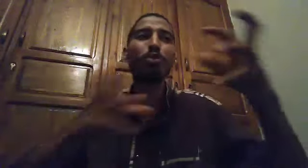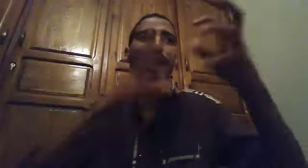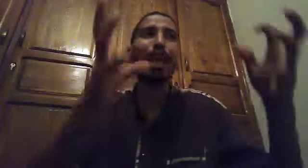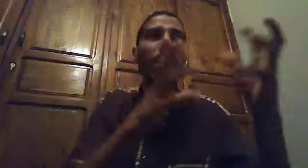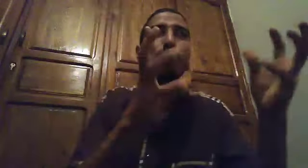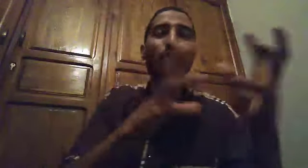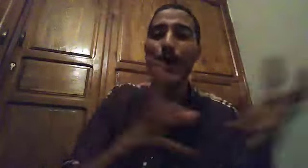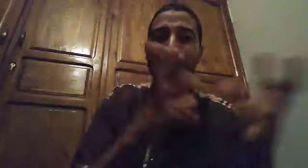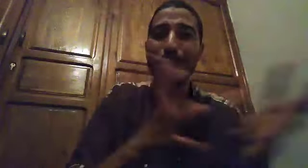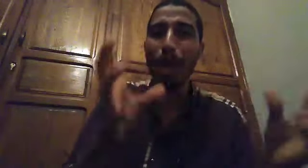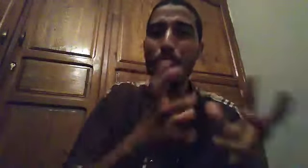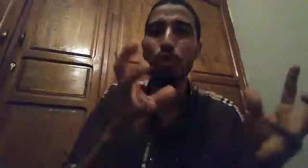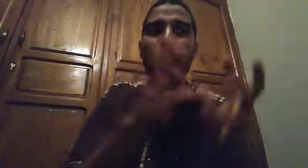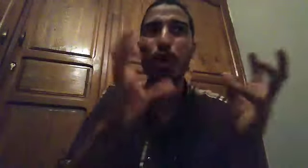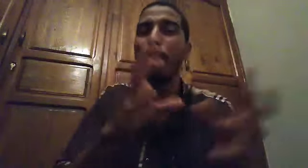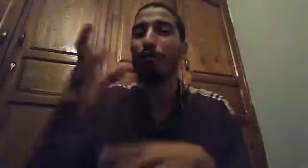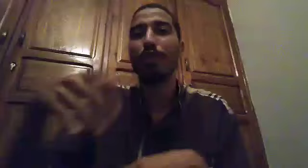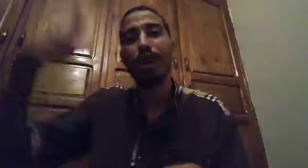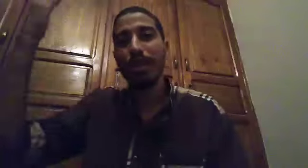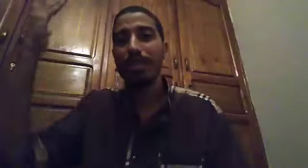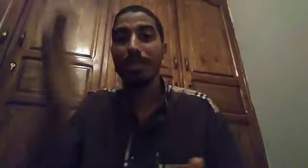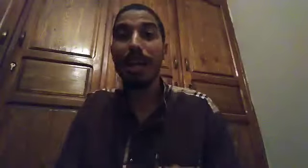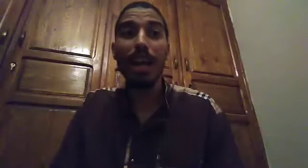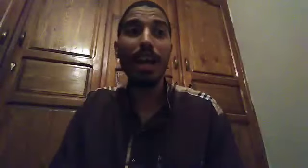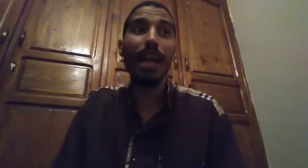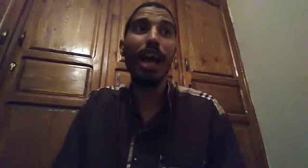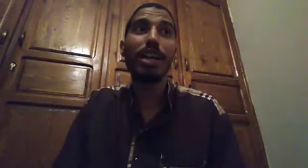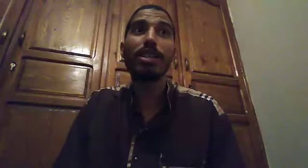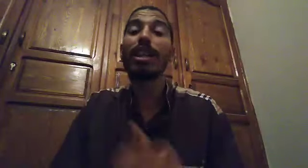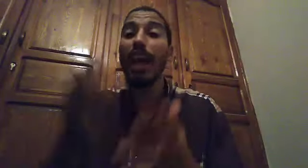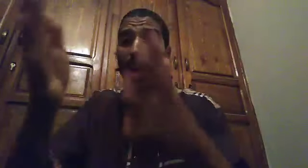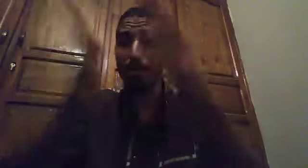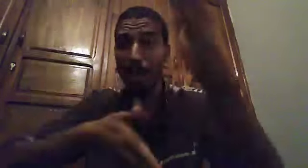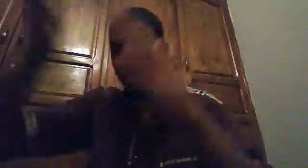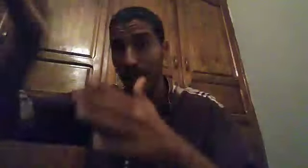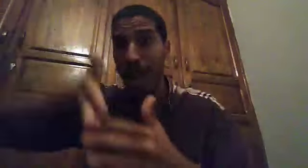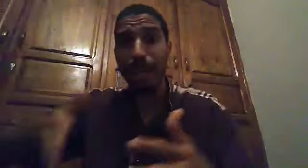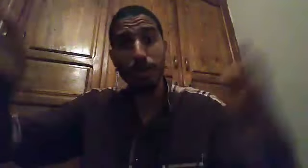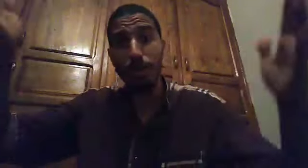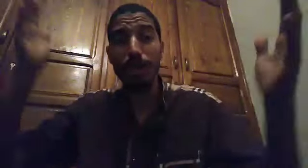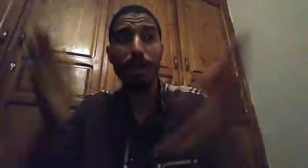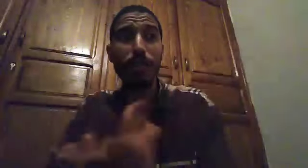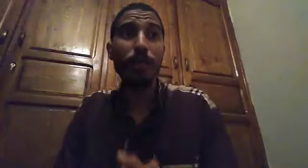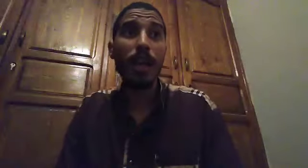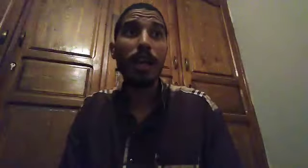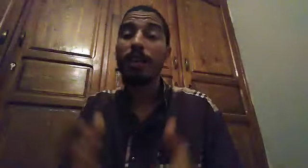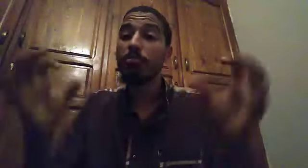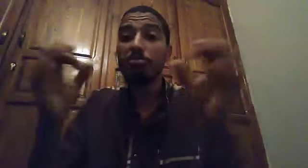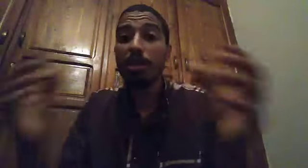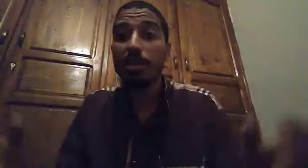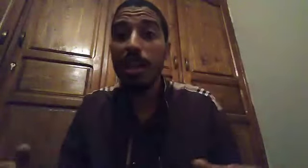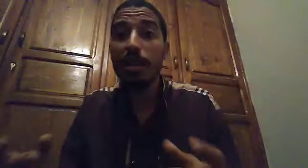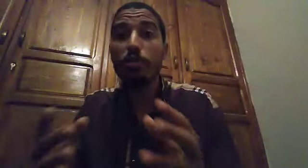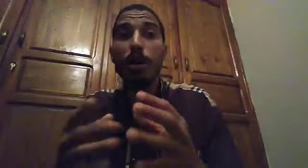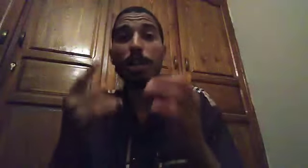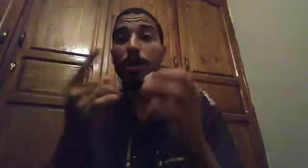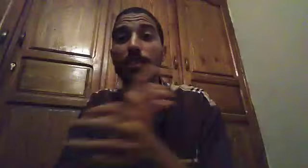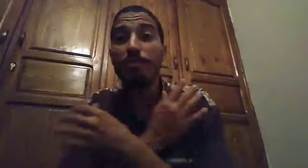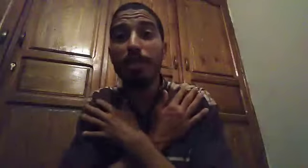ممكن انها تكون فيها بعض من الخطوره والخوف تصدر لقى الحارس القائم عفوا الحائط وحيدها باش تسالي المباراة بهدف من